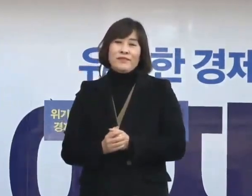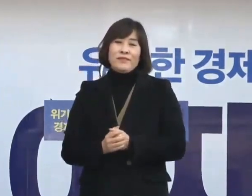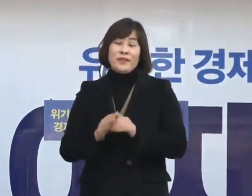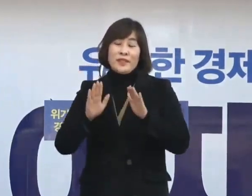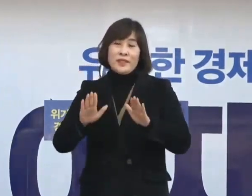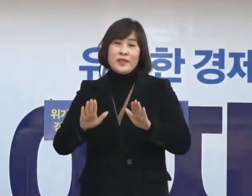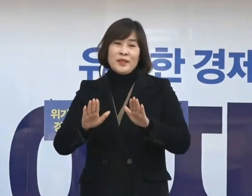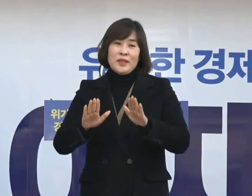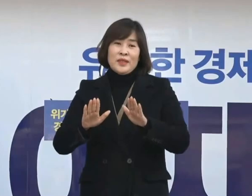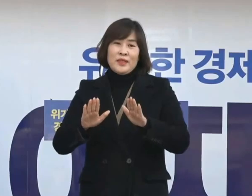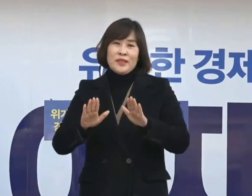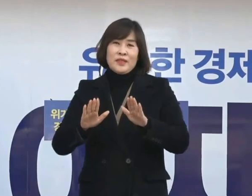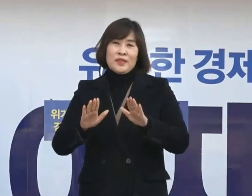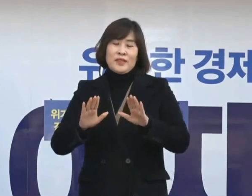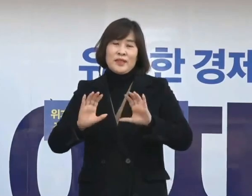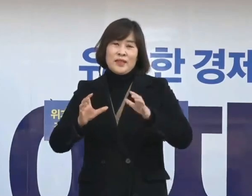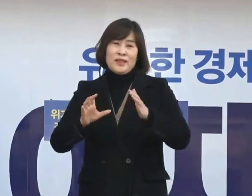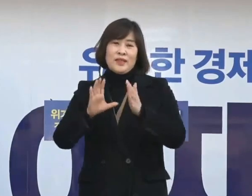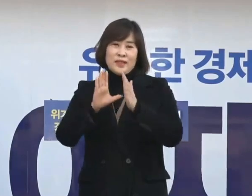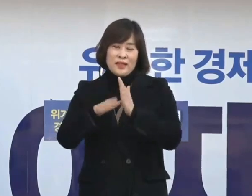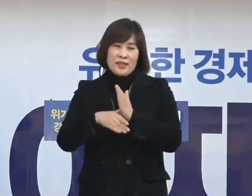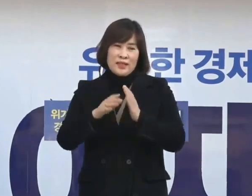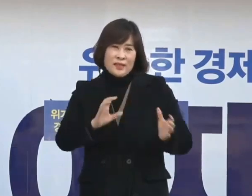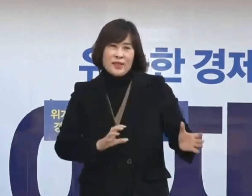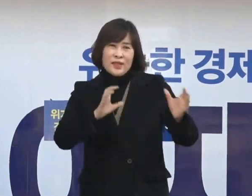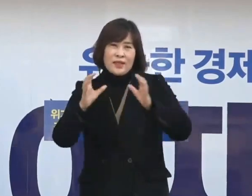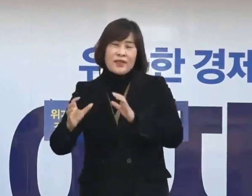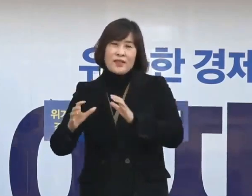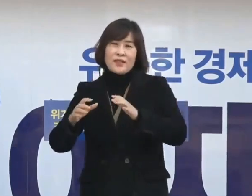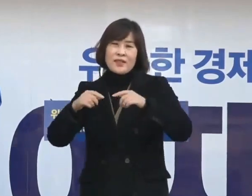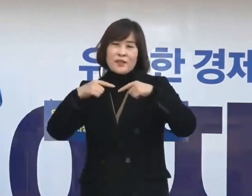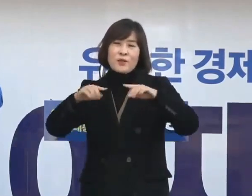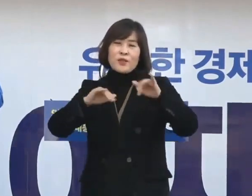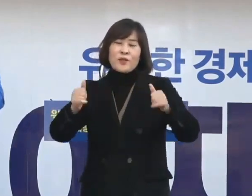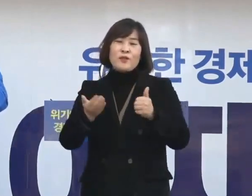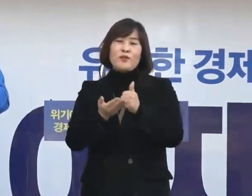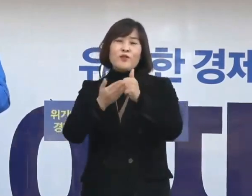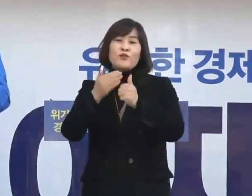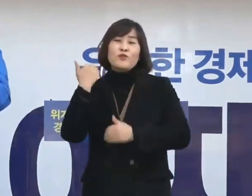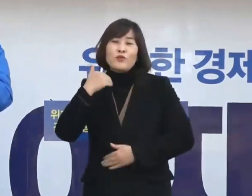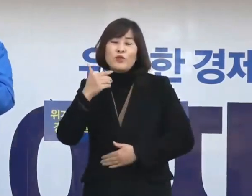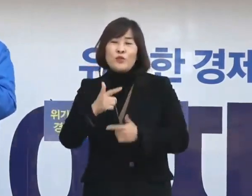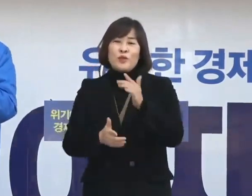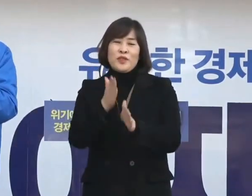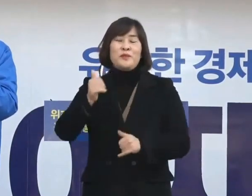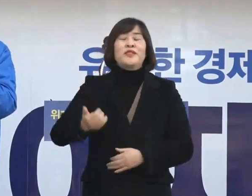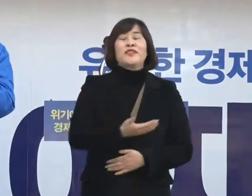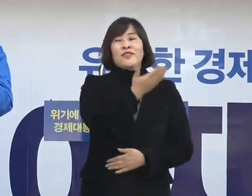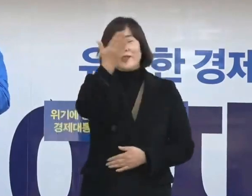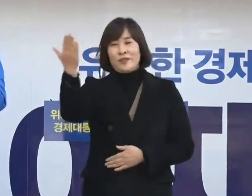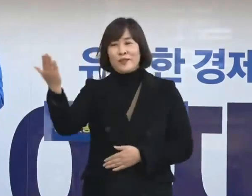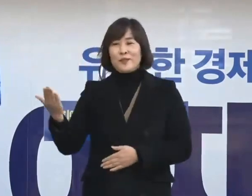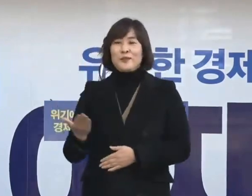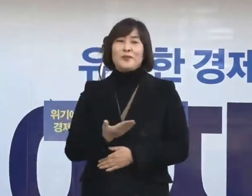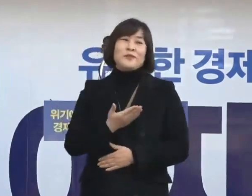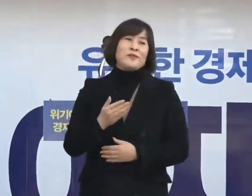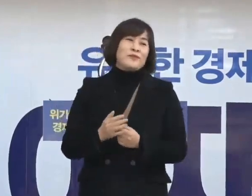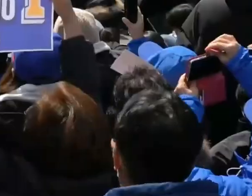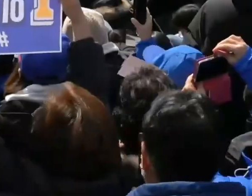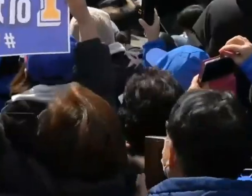현대사회 대한민국 그리고 세계적 지도자로 키워주신 분들이 바로 우리 목포 시민 여러분들 아닙니까?